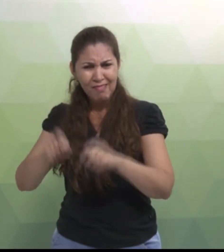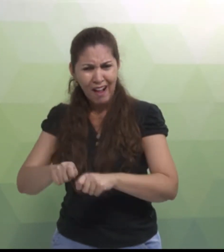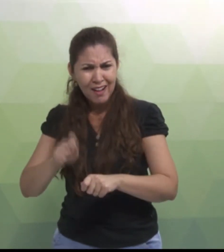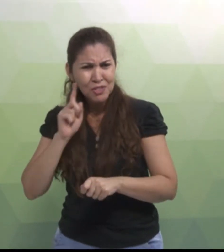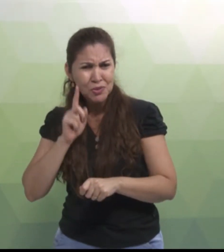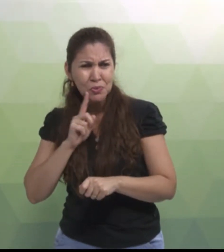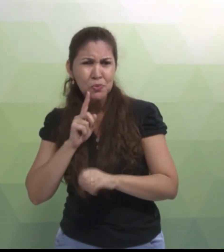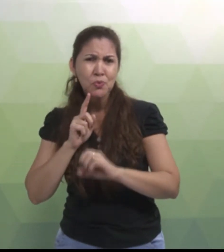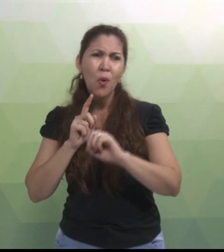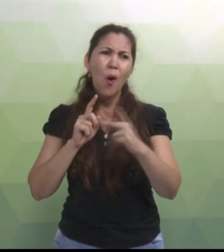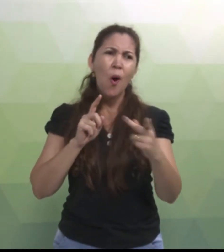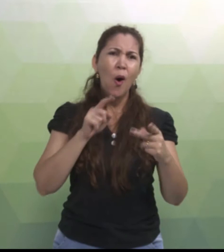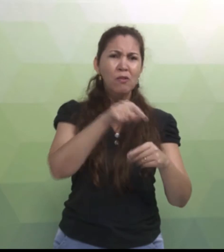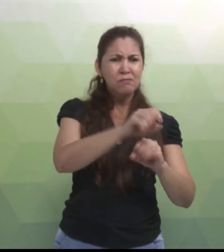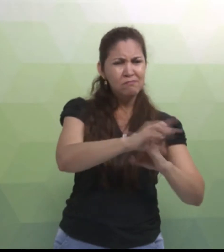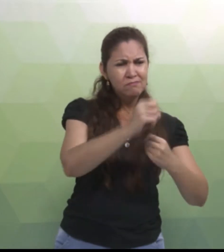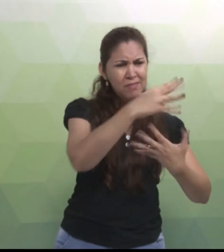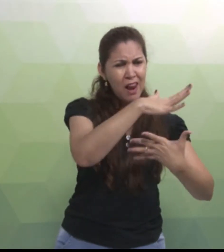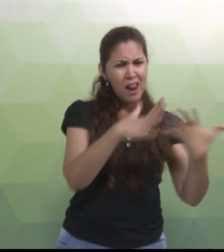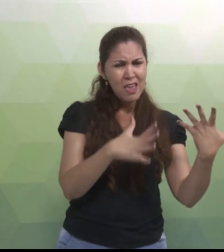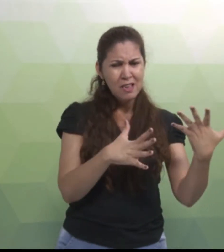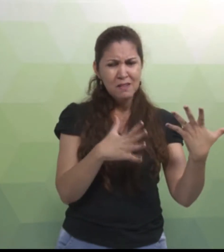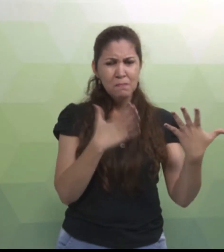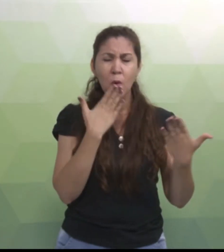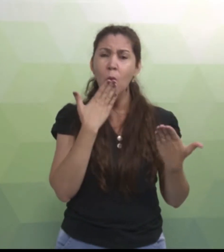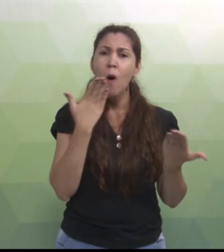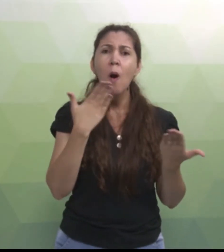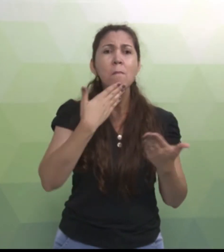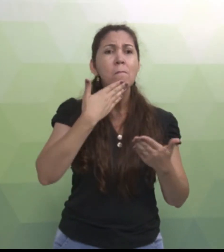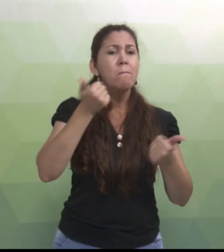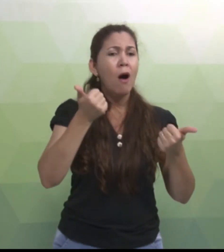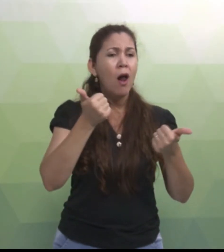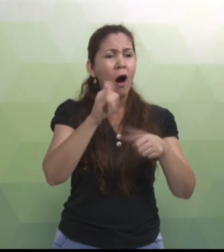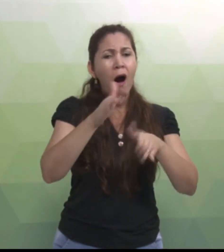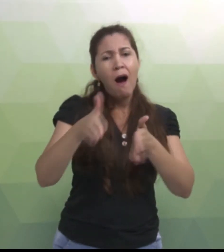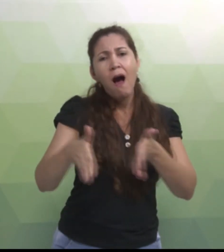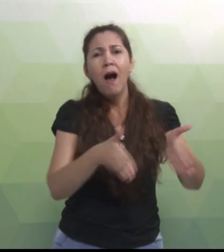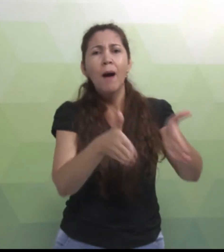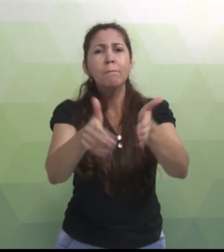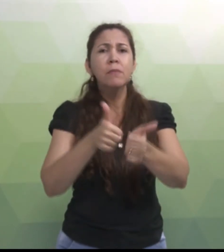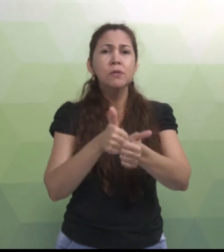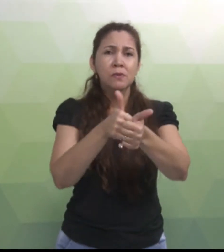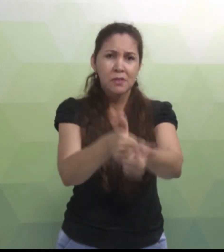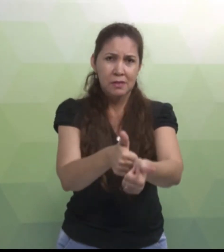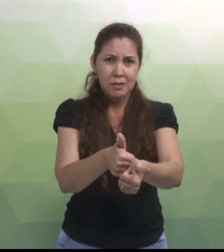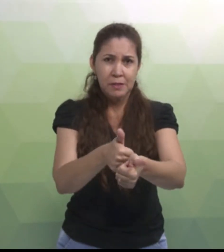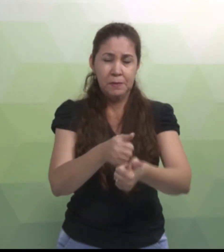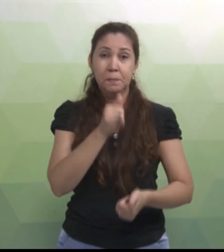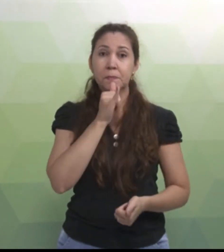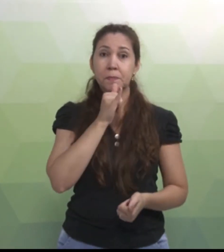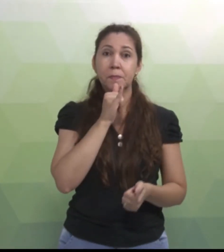para o surdo ou ensinar a língua de sinais? Qual seria o caminho melhor, o mais adequado a